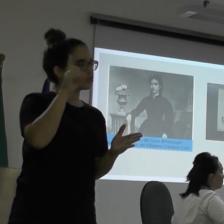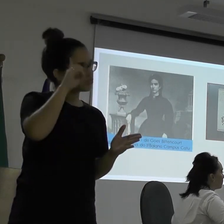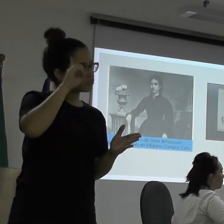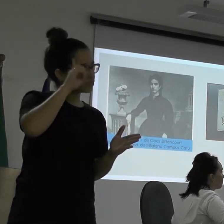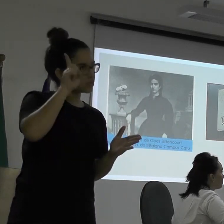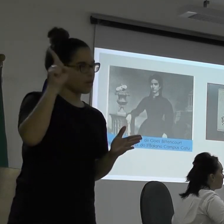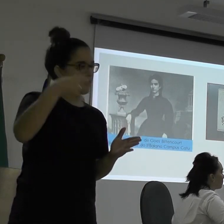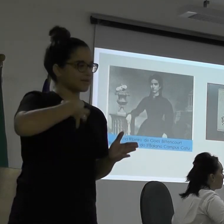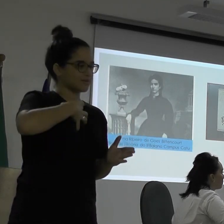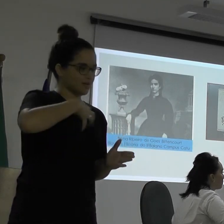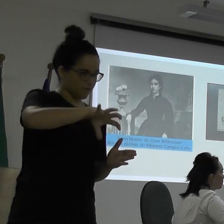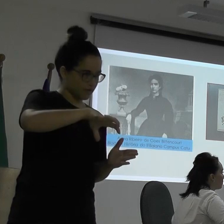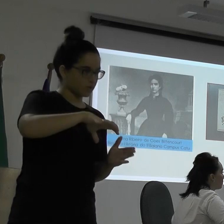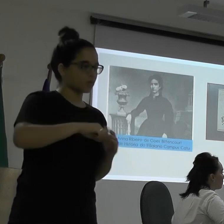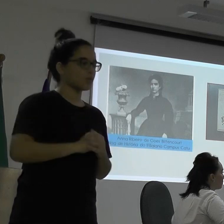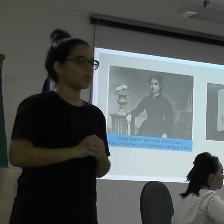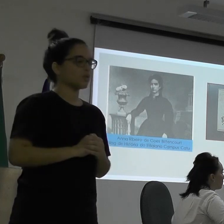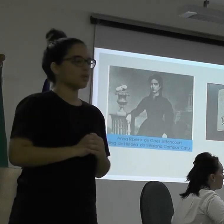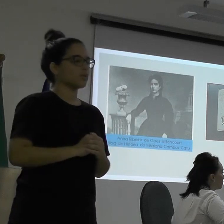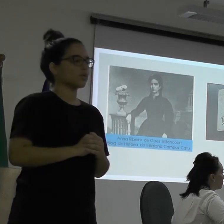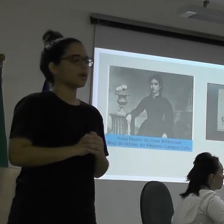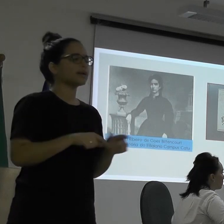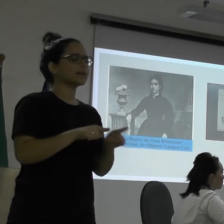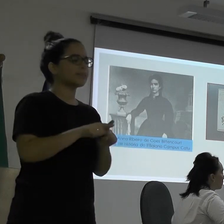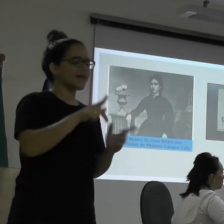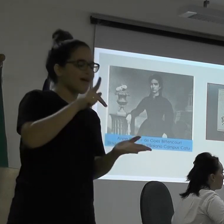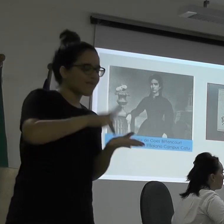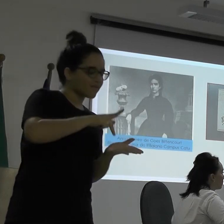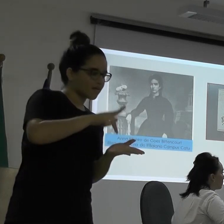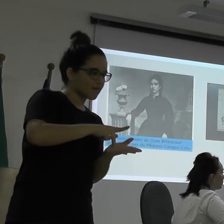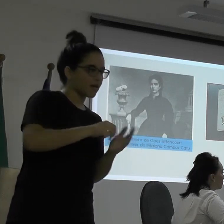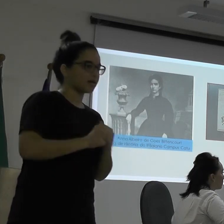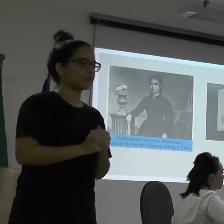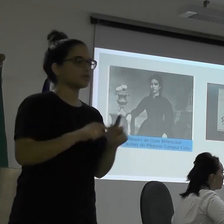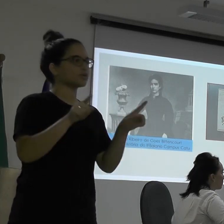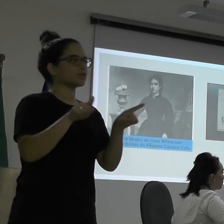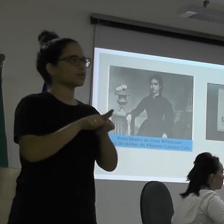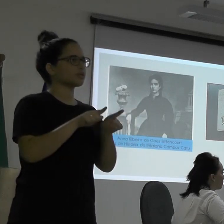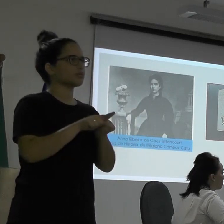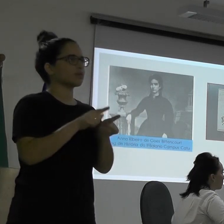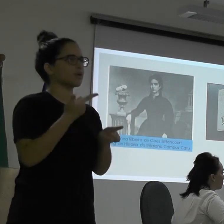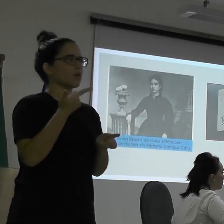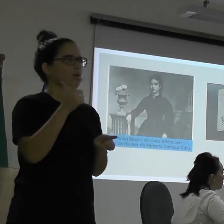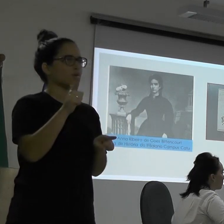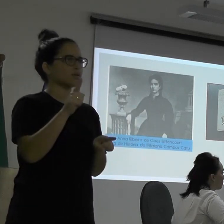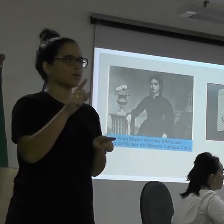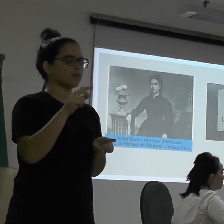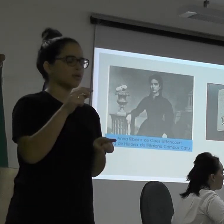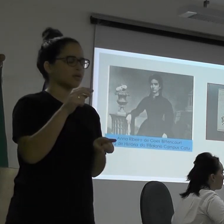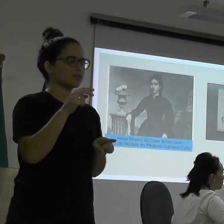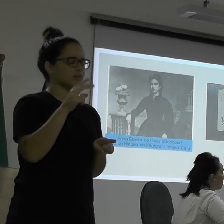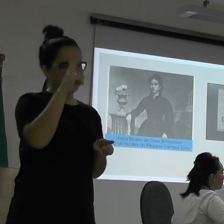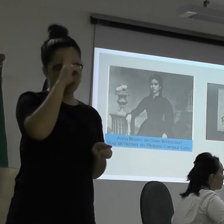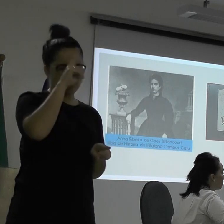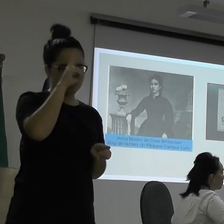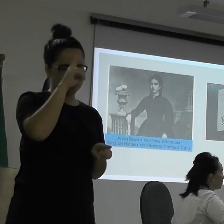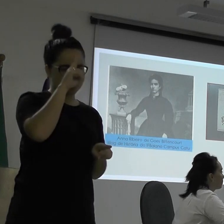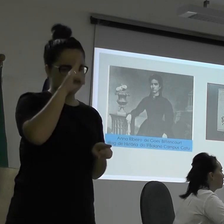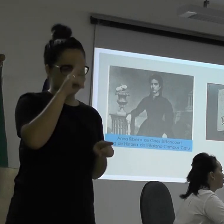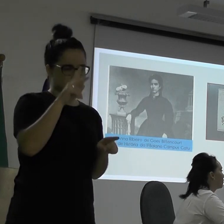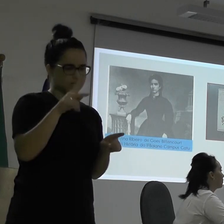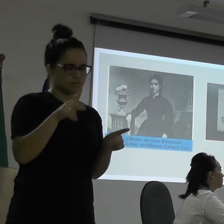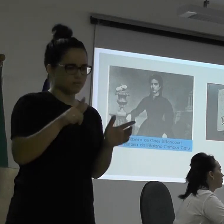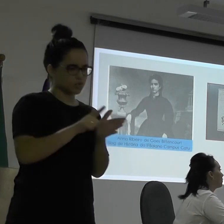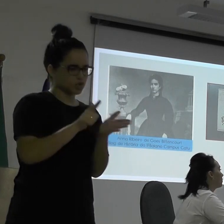Salvador, A Verdade, que circulava em Alagoinhas, Bahia, e no Almanaque de Lembranças Luso-Brasileiro de